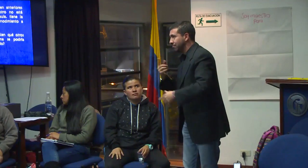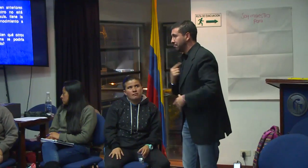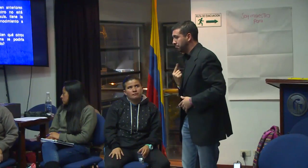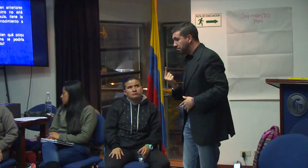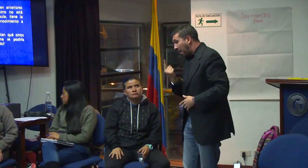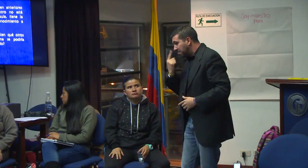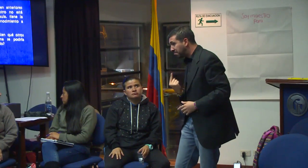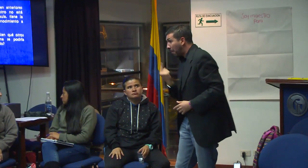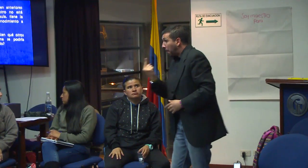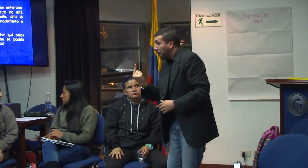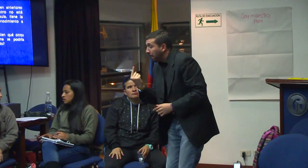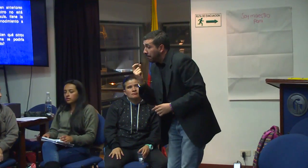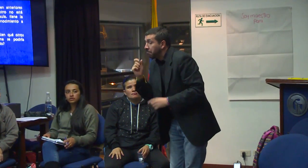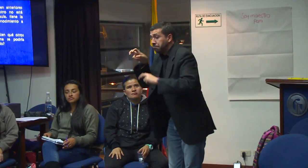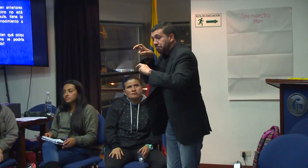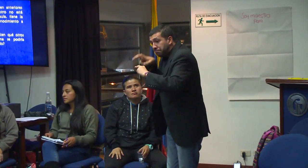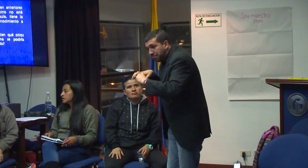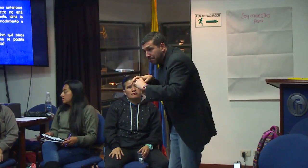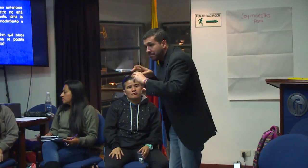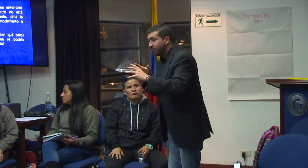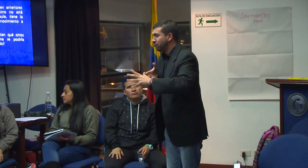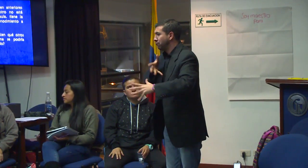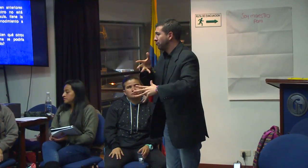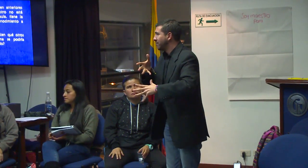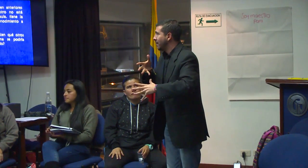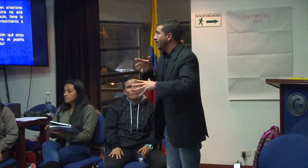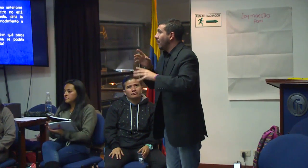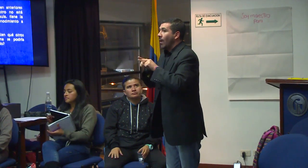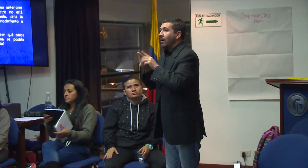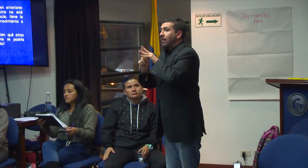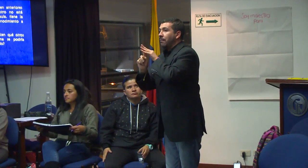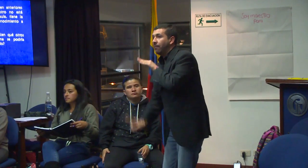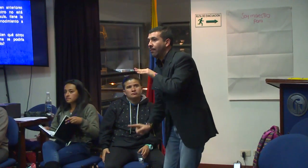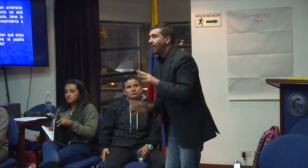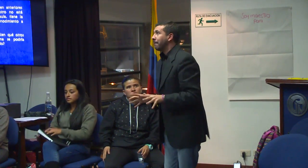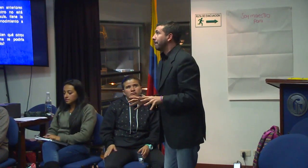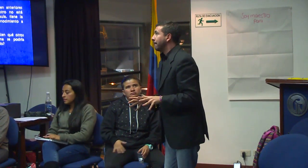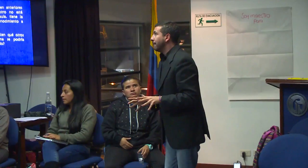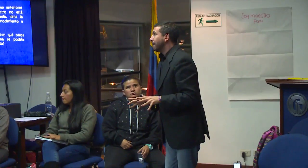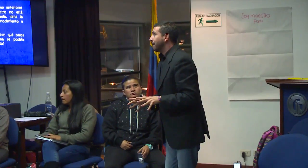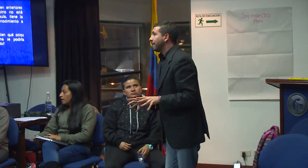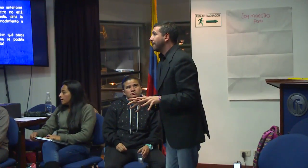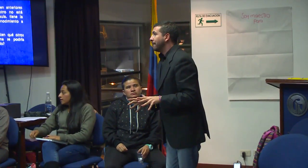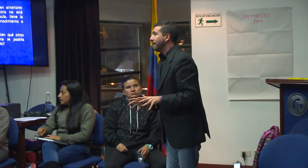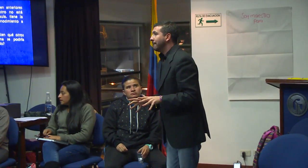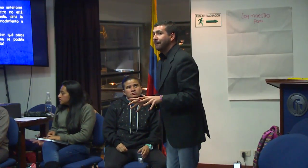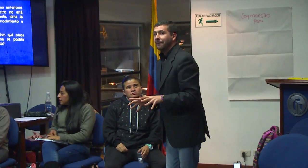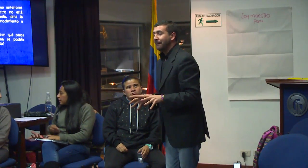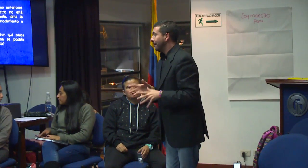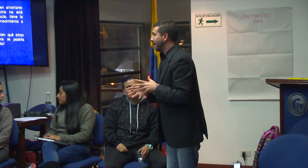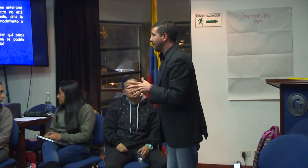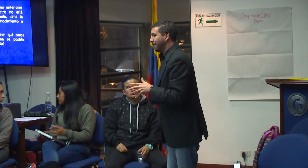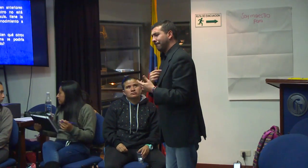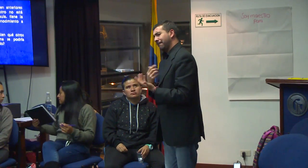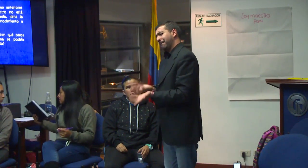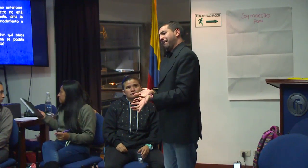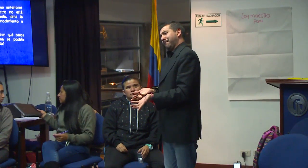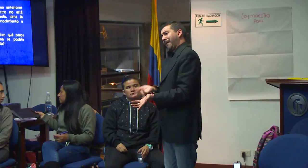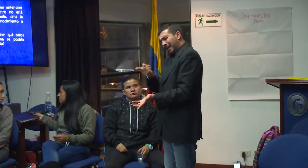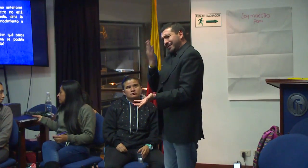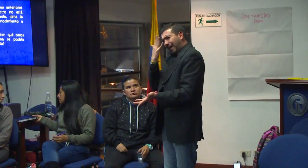¿Sí? Por ejemplo, los estudiantes que saben señas, yo me siento, pero quedan como, cuando yo llego quedan